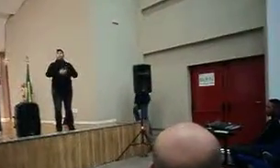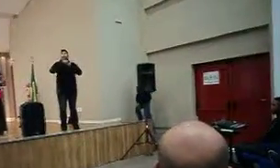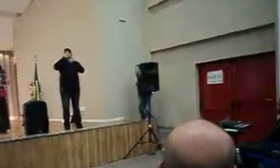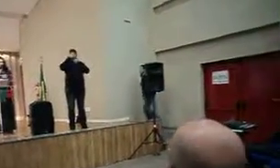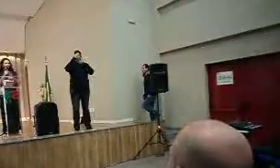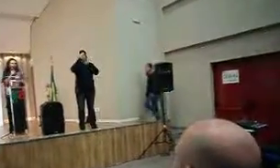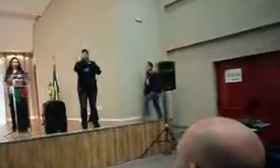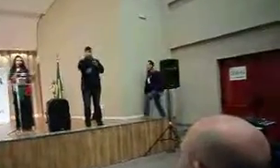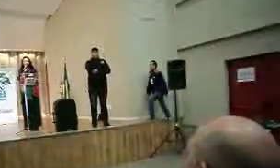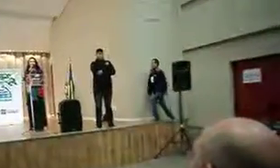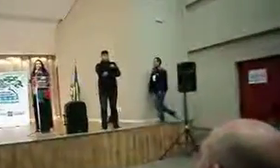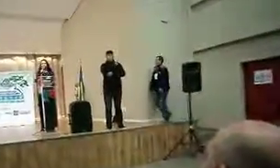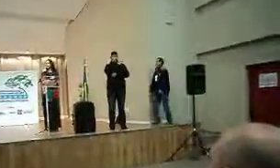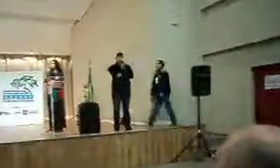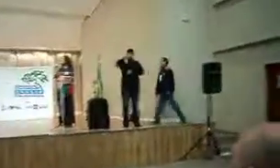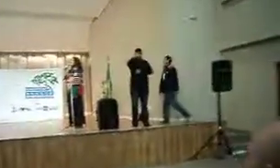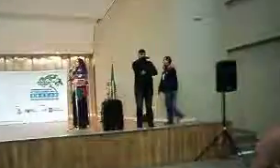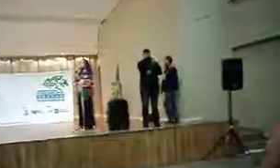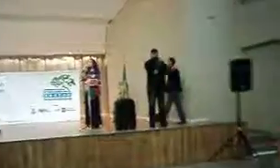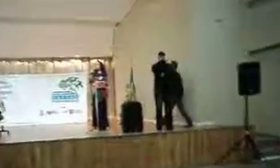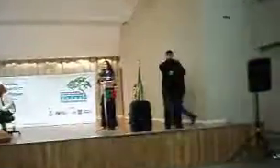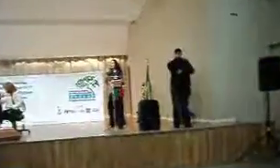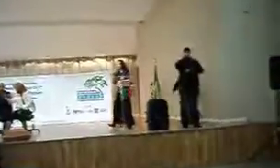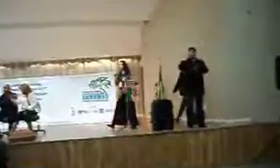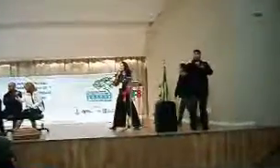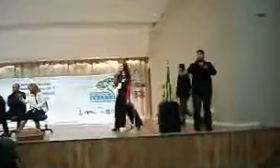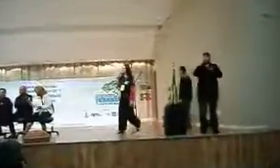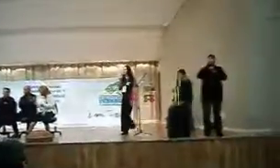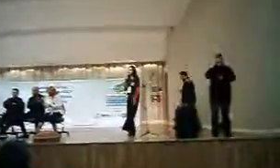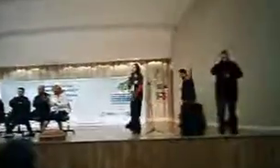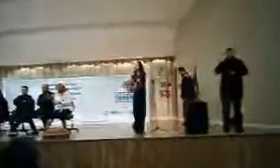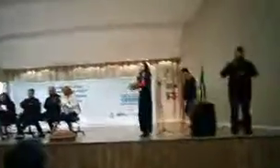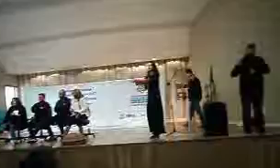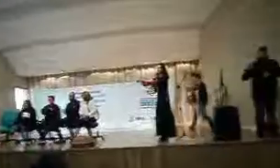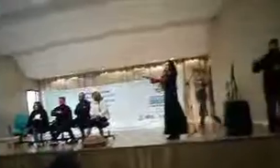Agradecer a presença de todos vocês e passar então para